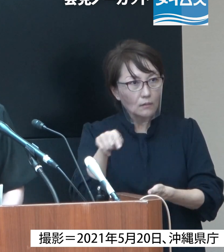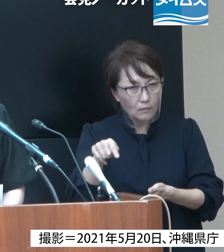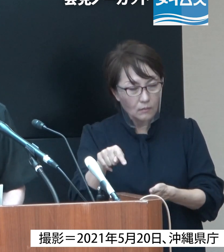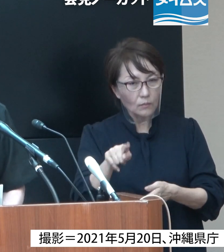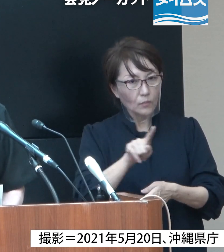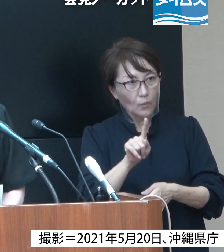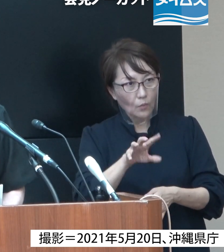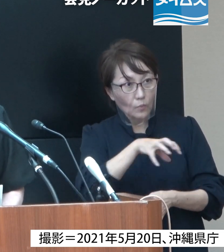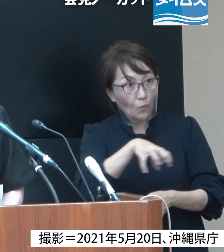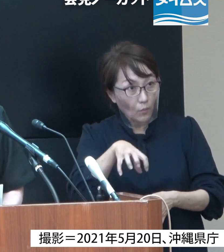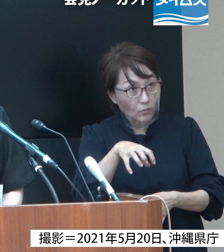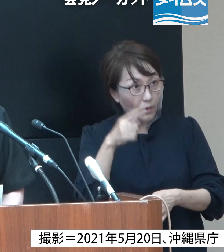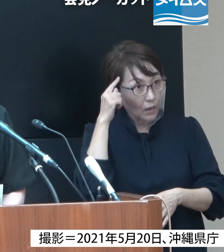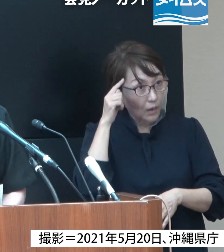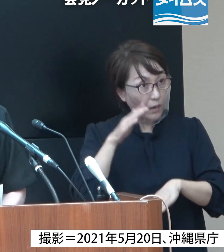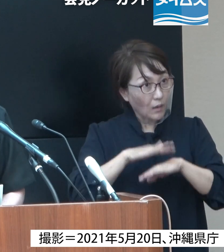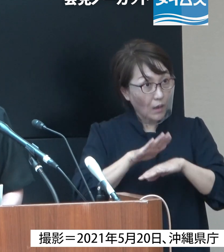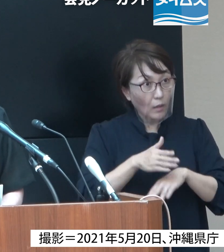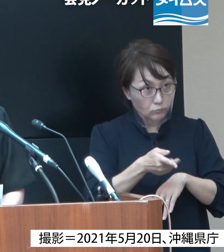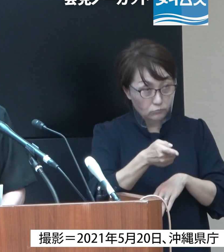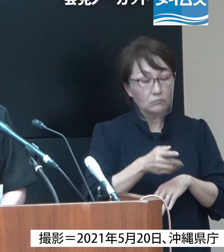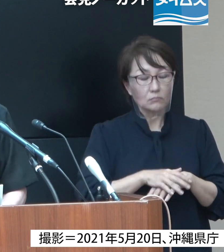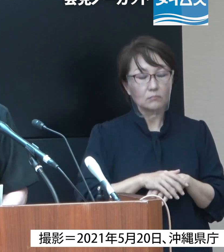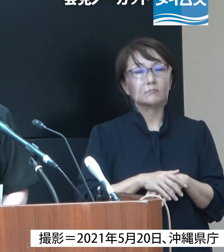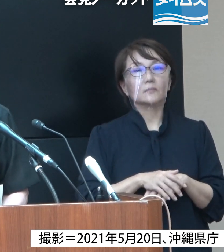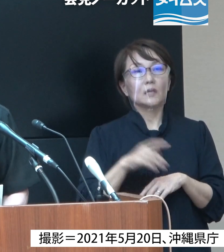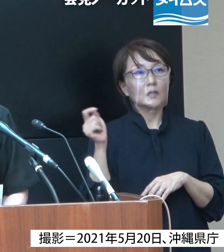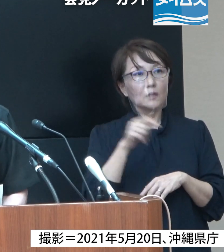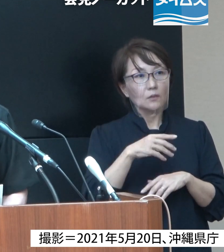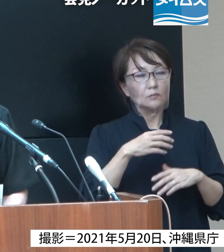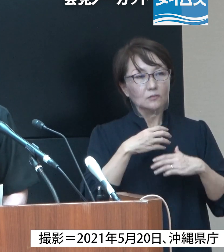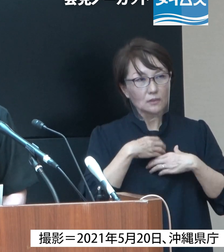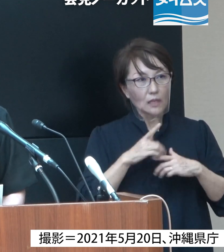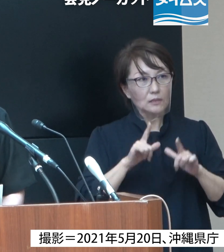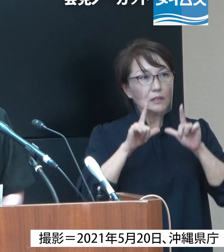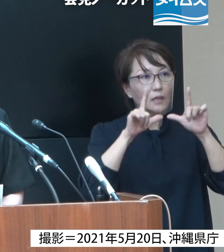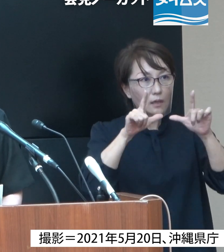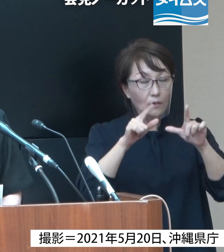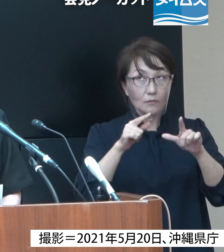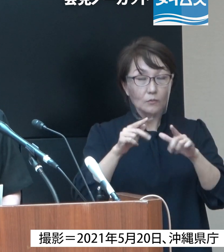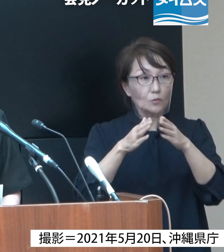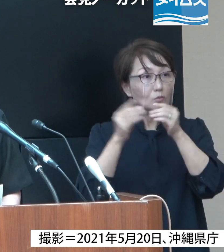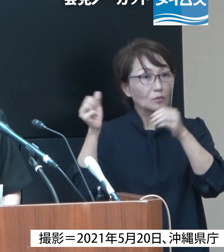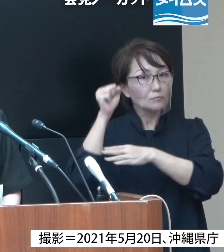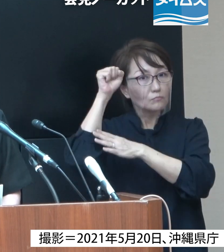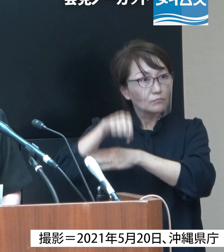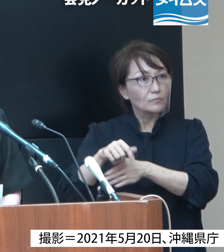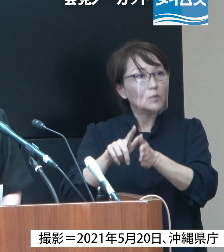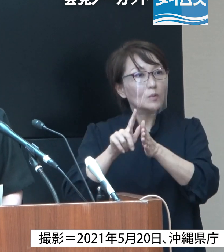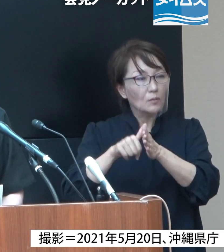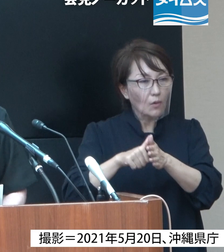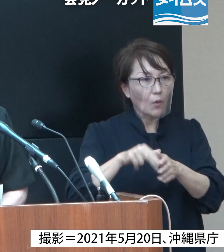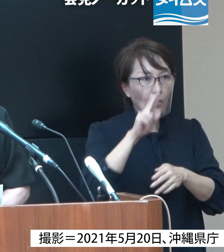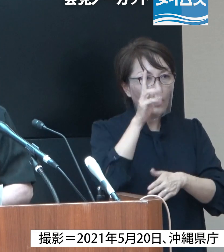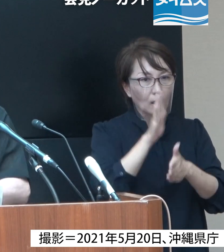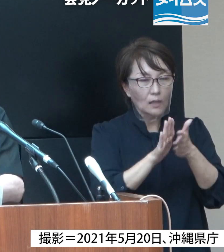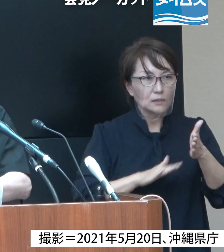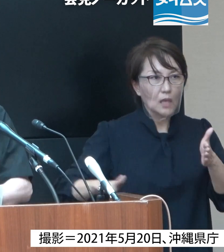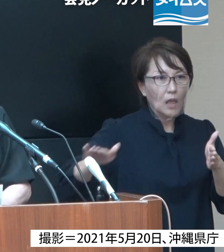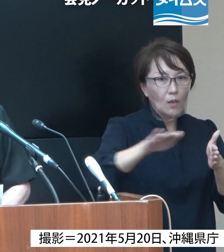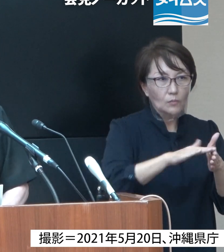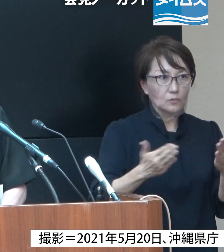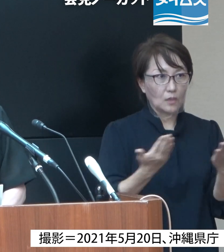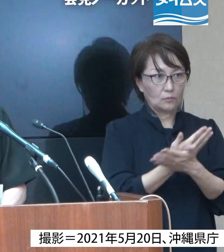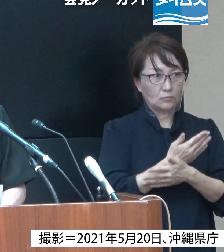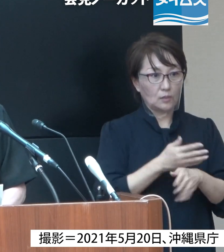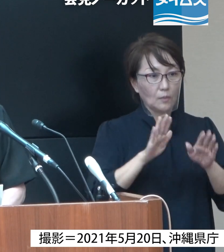れば。 いや、緊急事態宣言になれば県内全都全ての飲食店に対象になりますし、今のまん延防止で分け